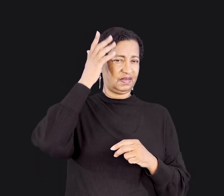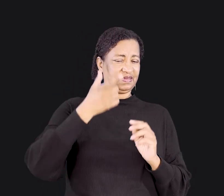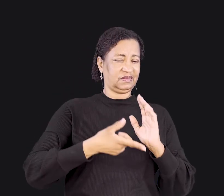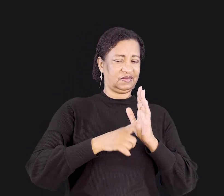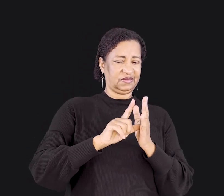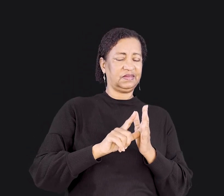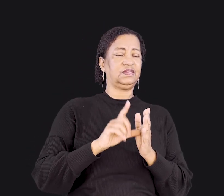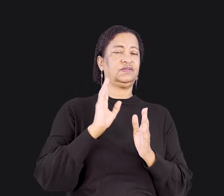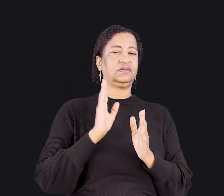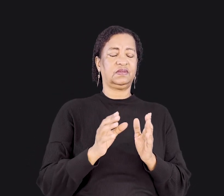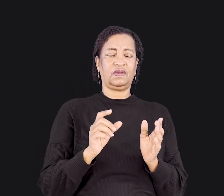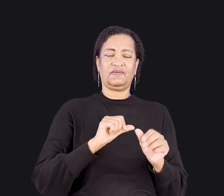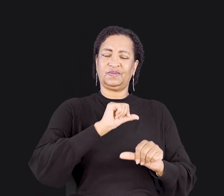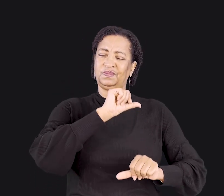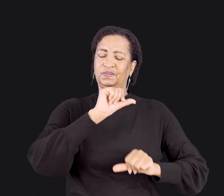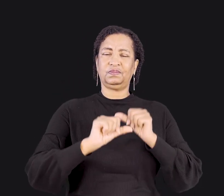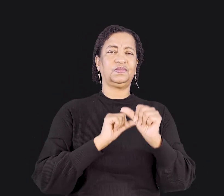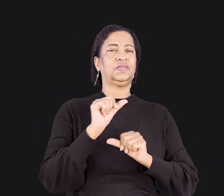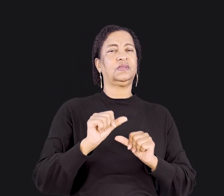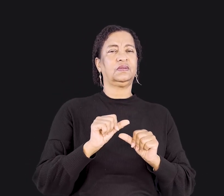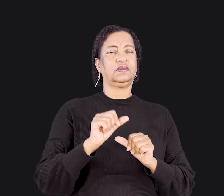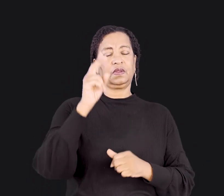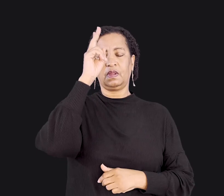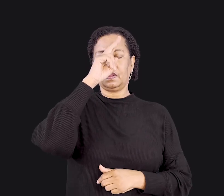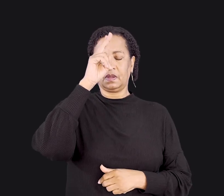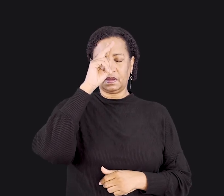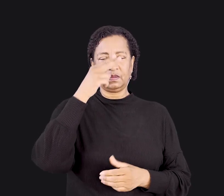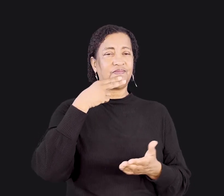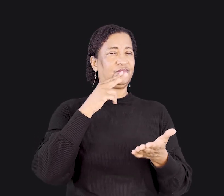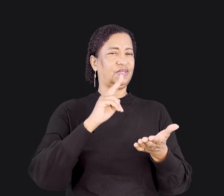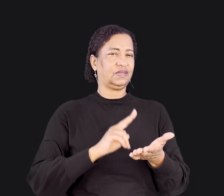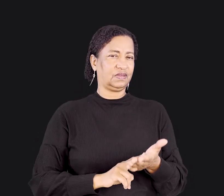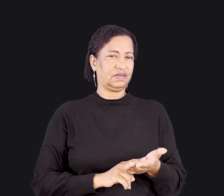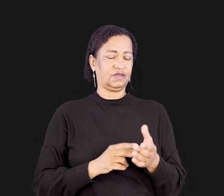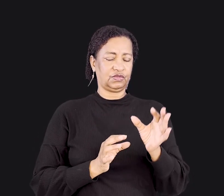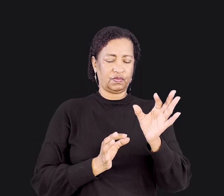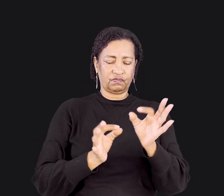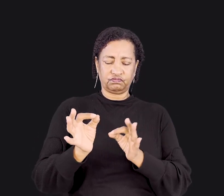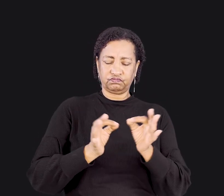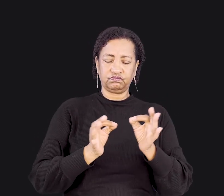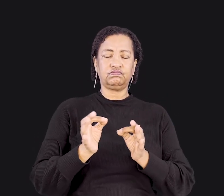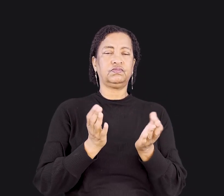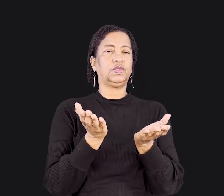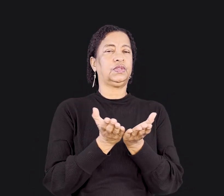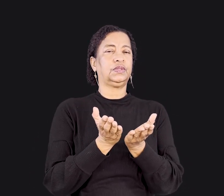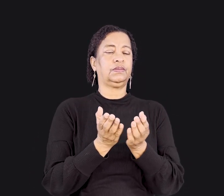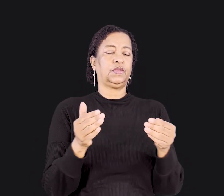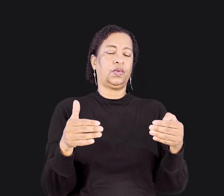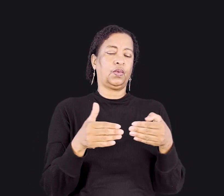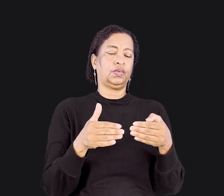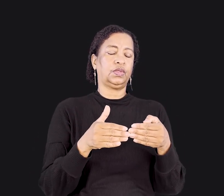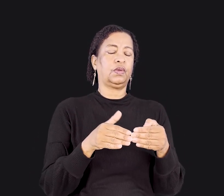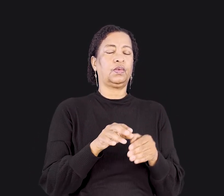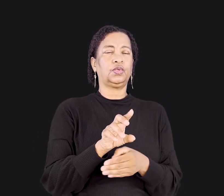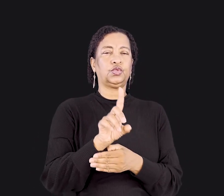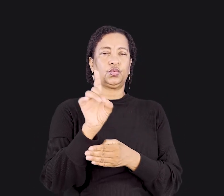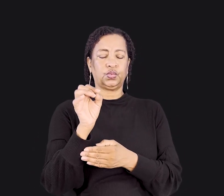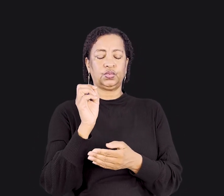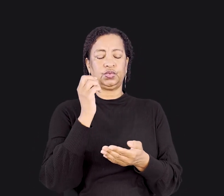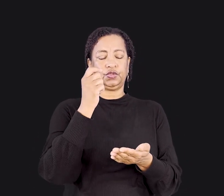sendo contaminada. Lembre-se que estas cartas não foram organizadas na Bíblia de acordo com a data em que foram